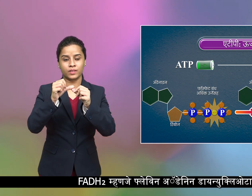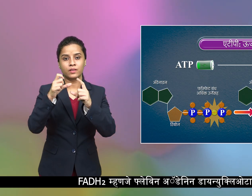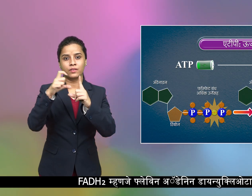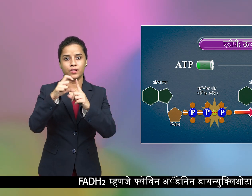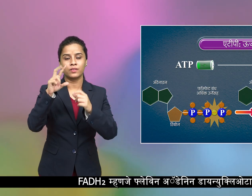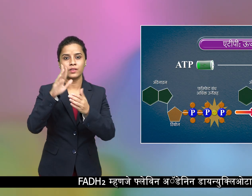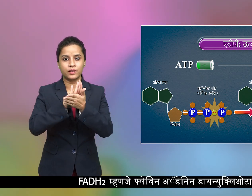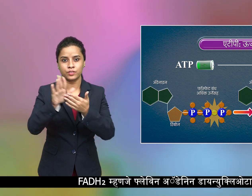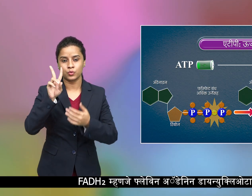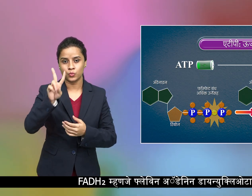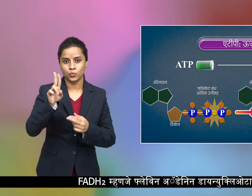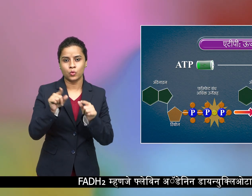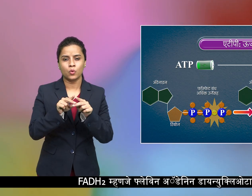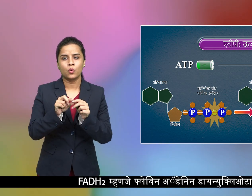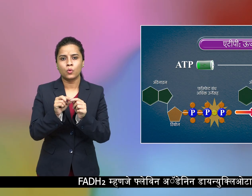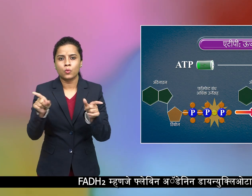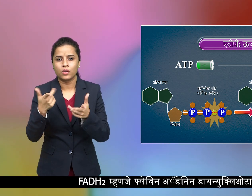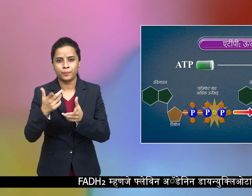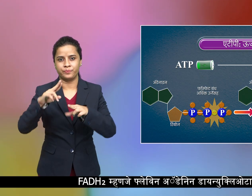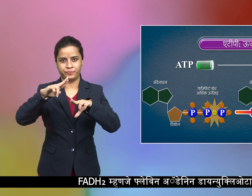FADH2 म्हणजे फ्लेविन अँटेनिन